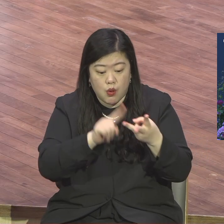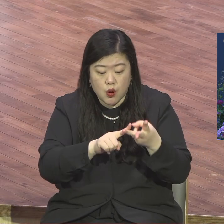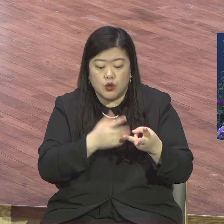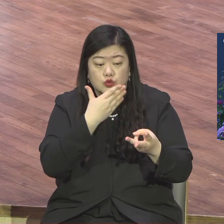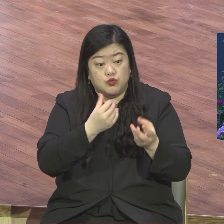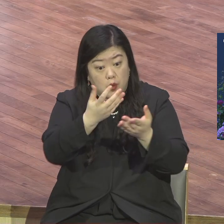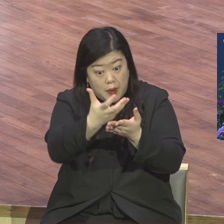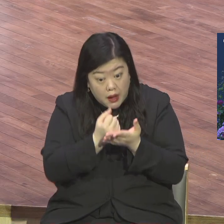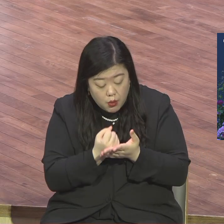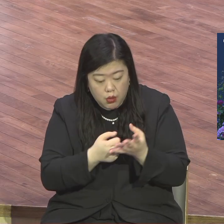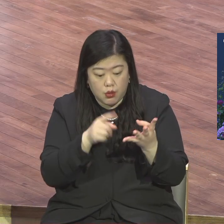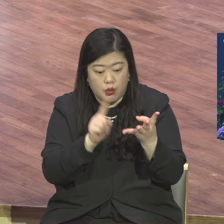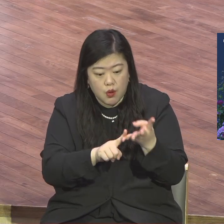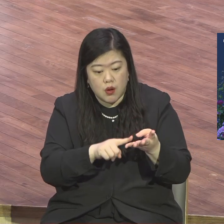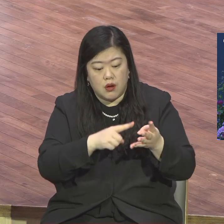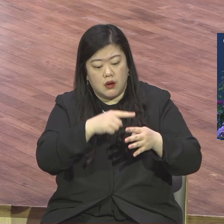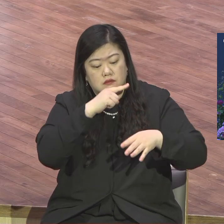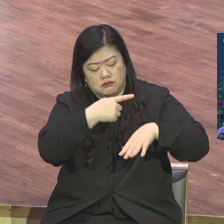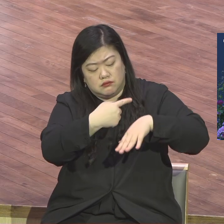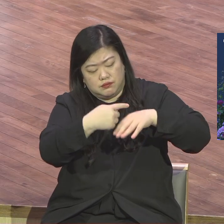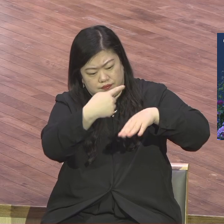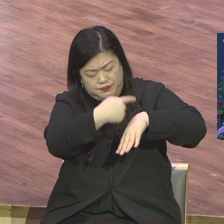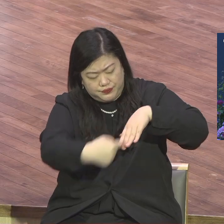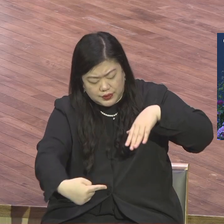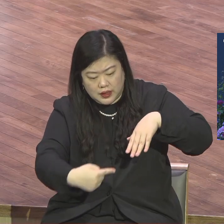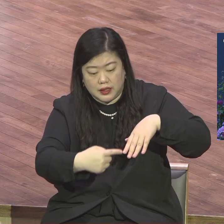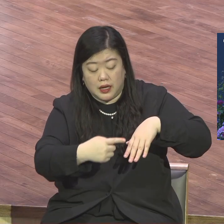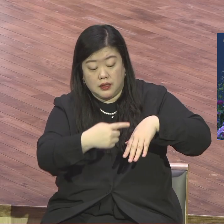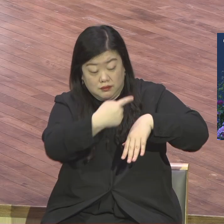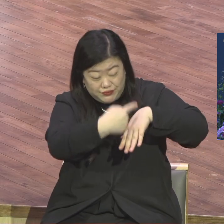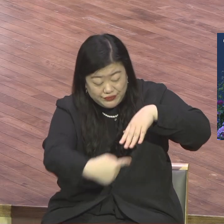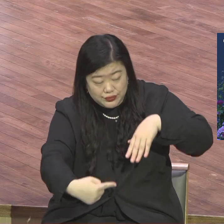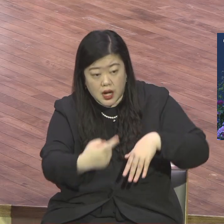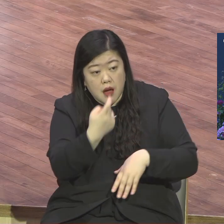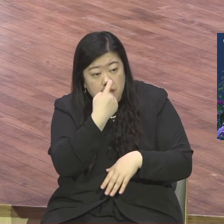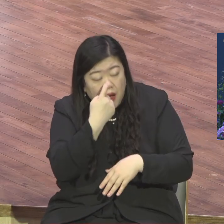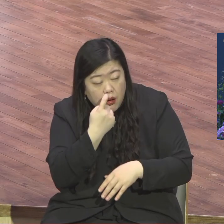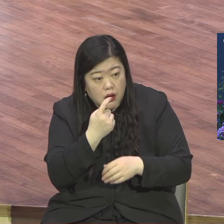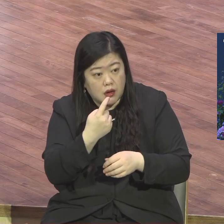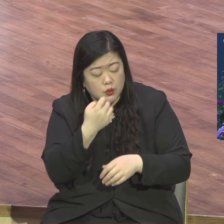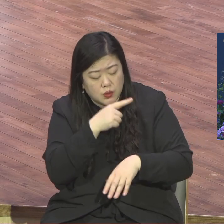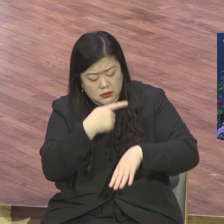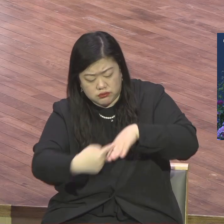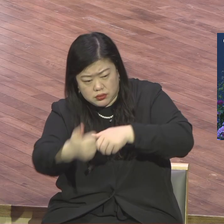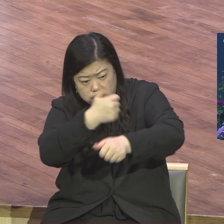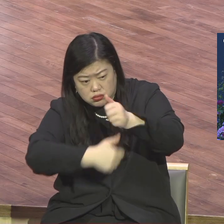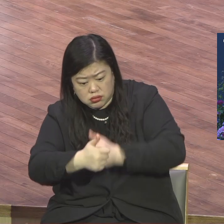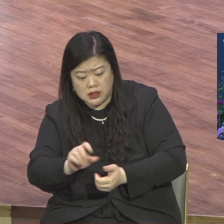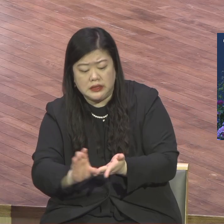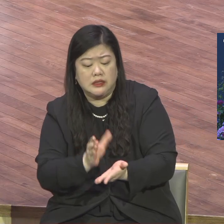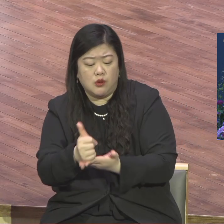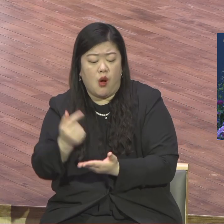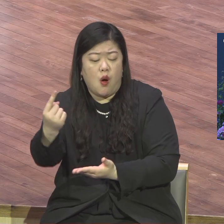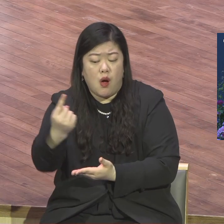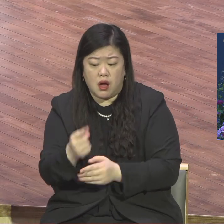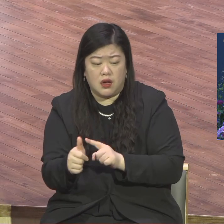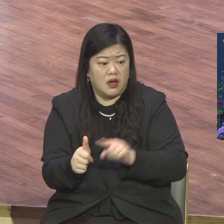그리스도를 믿을 수 있는 다시 말하면 구원을 받을 수 있는 기회가 있었다 우리 민족에게.